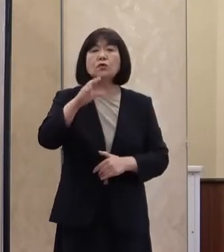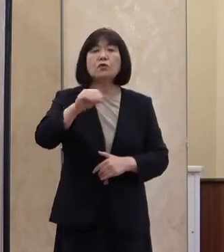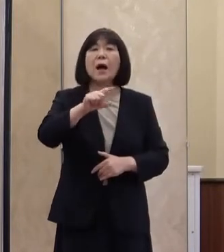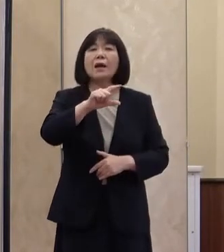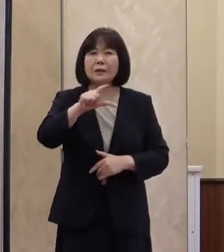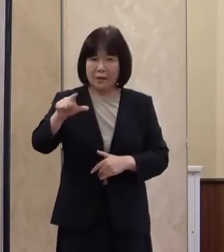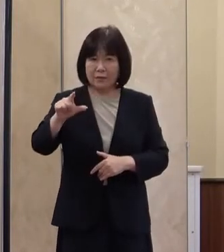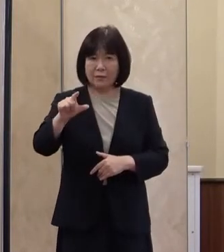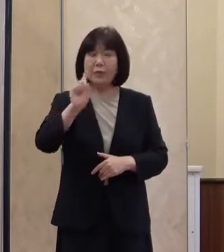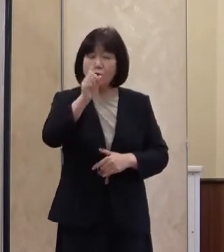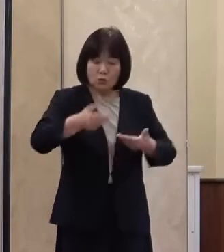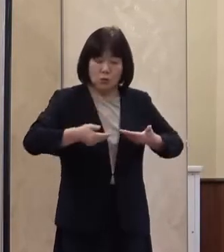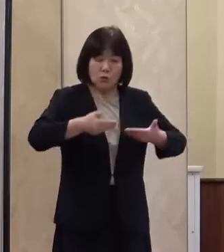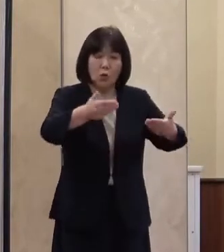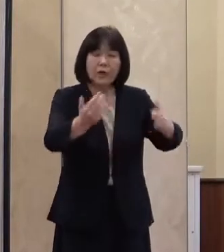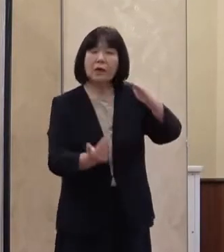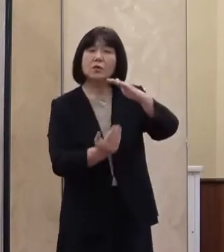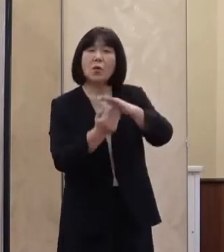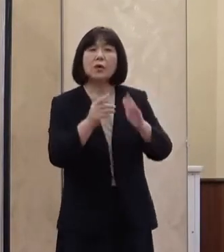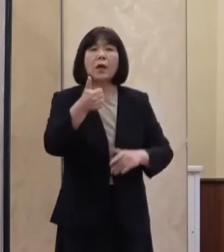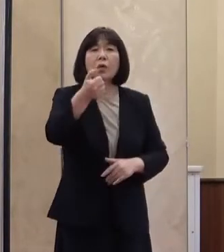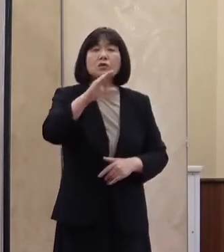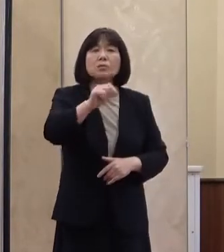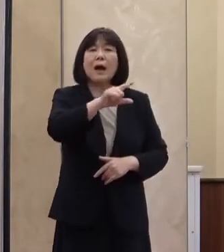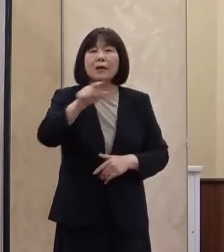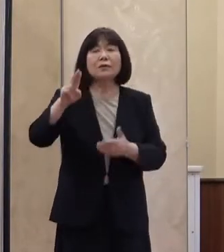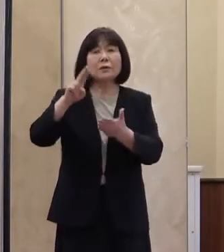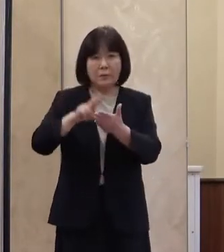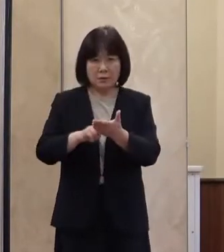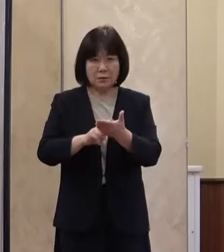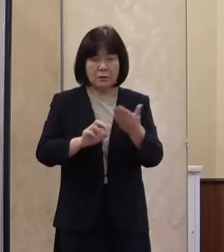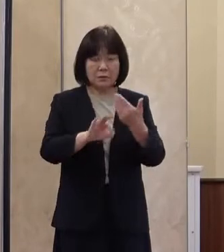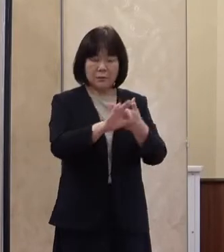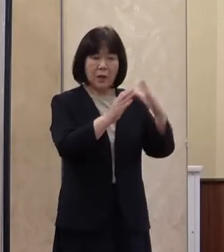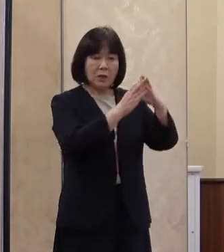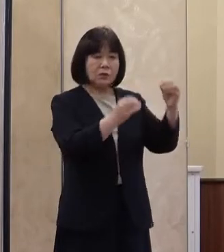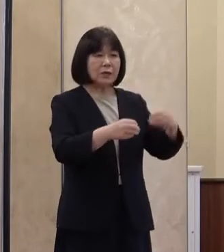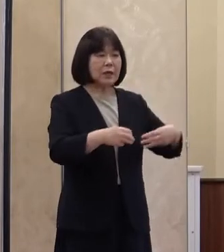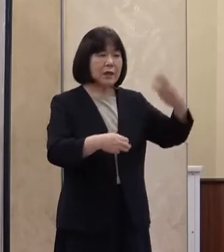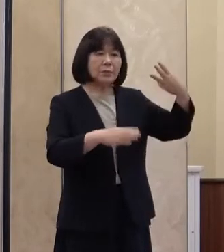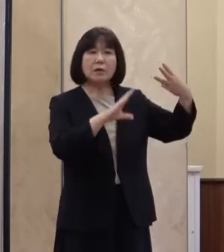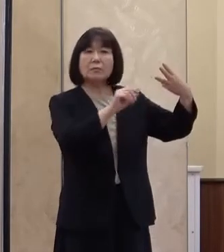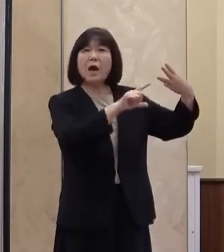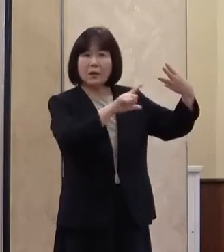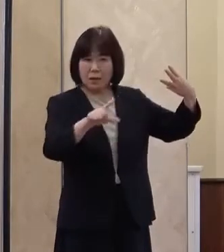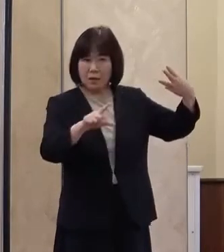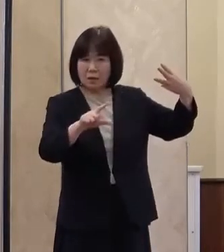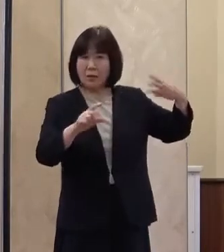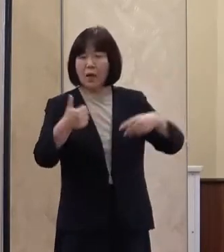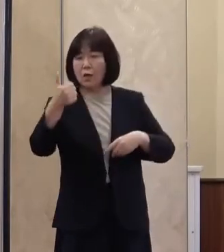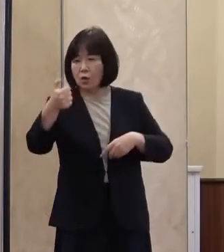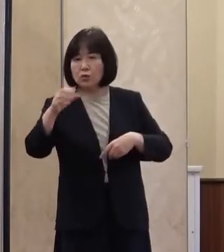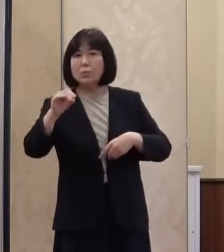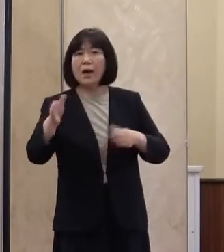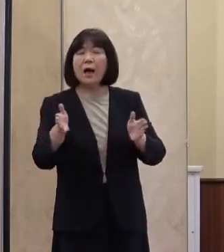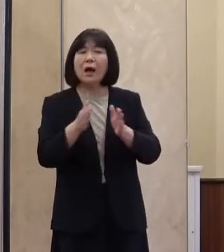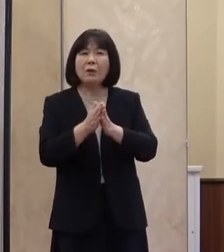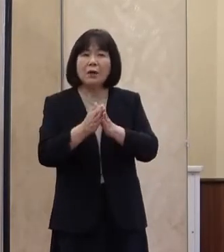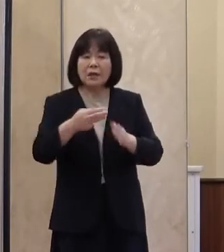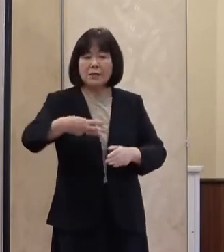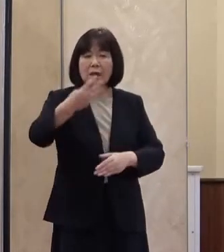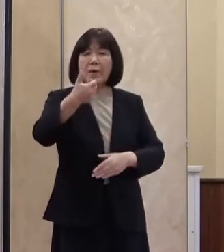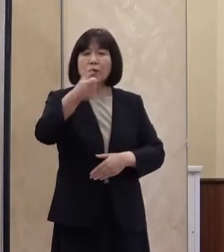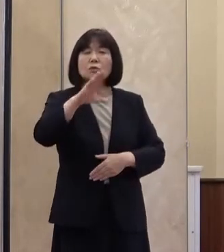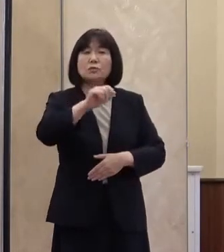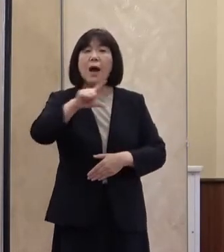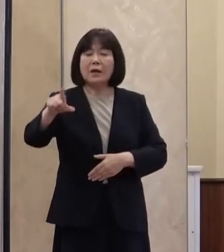1商店街上限50万円ということであります。ですので国が300万円に対して350万円の上限